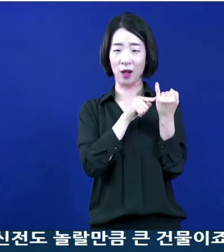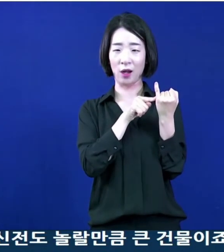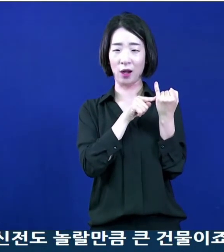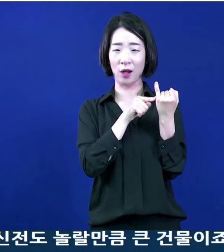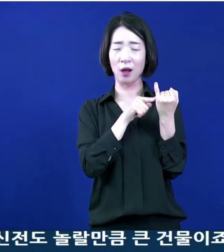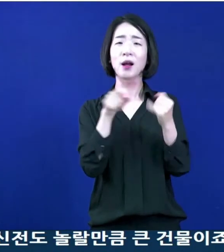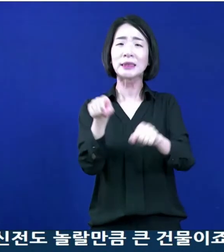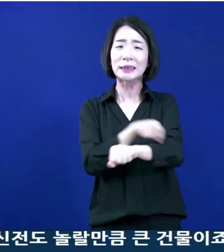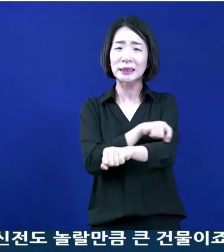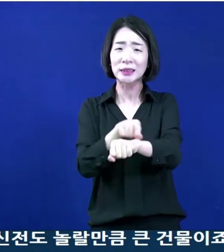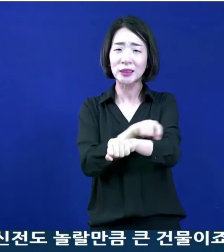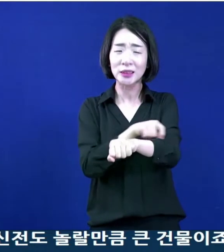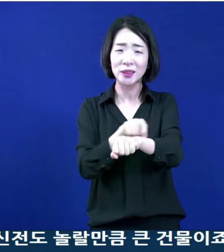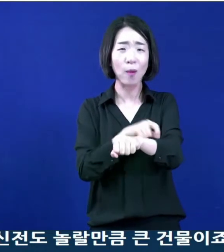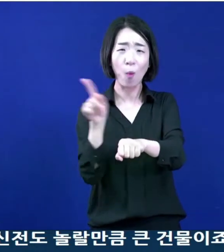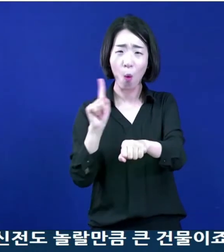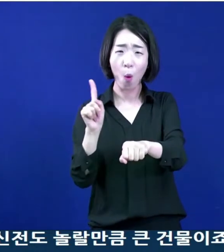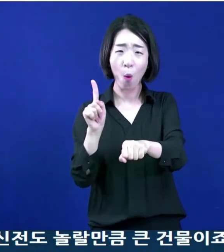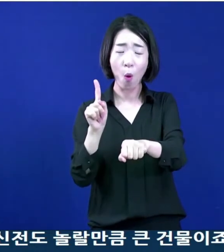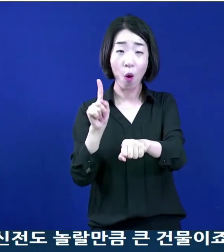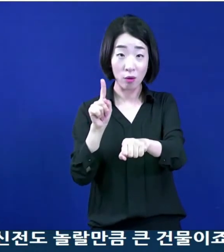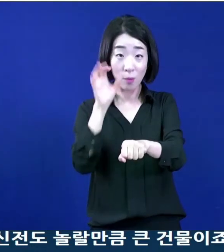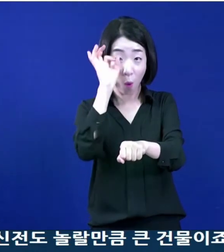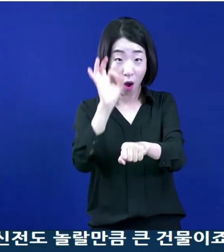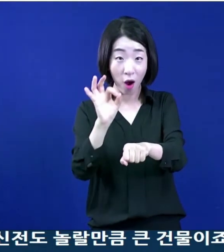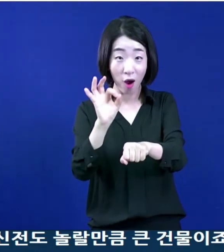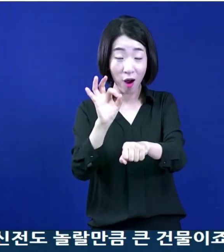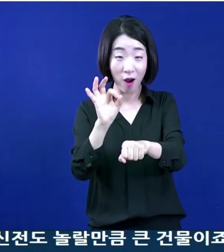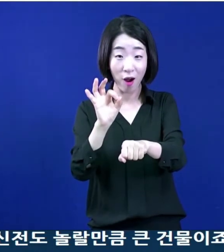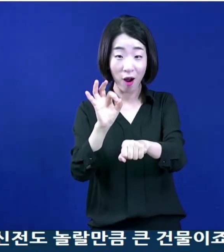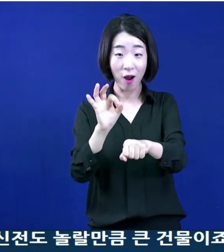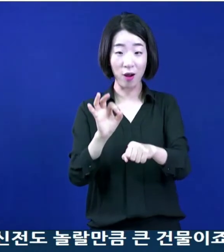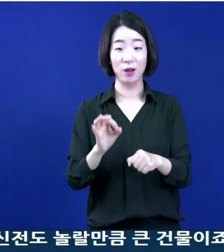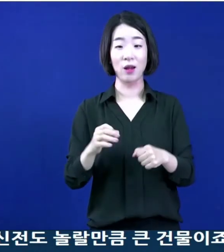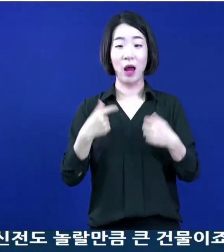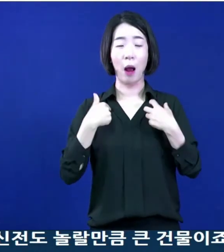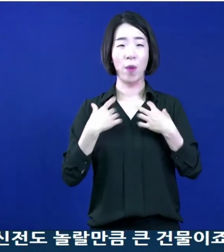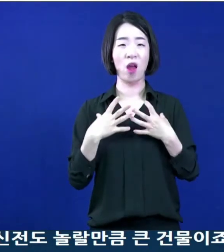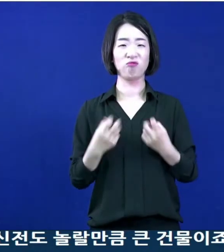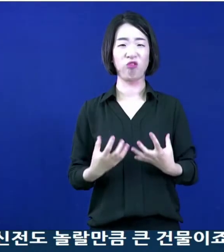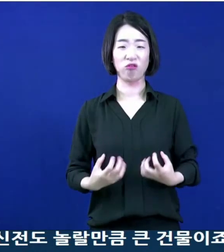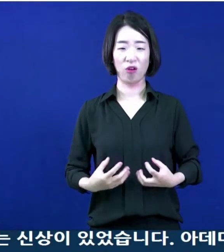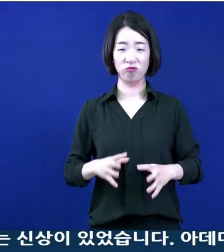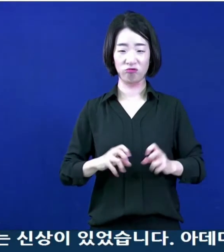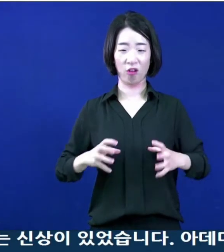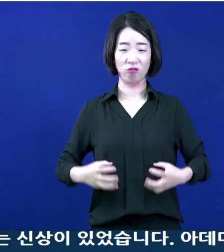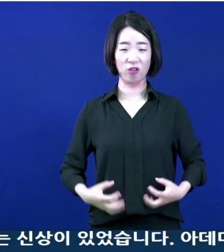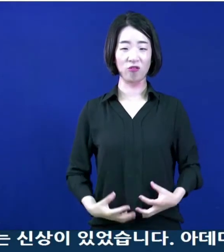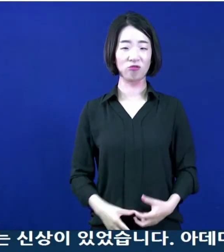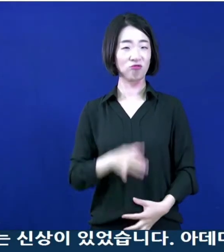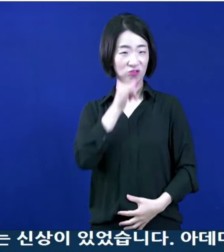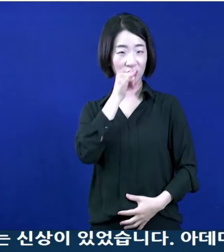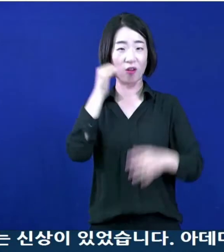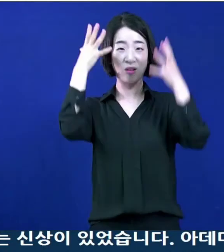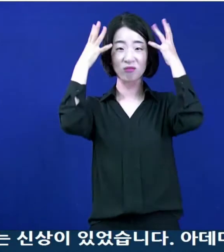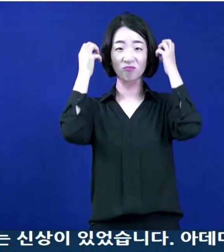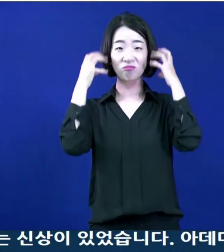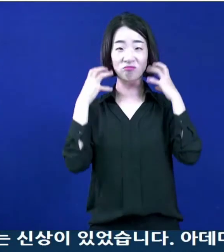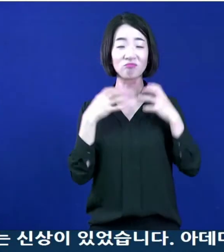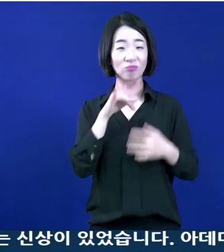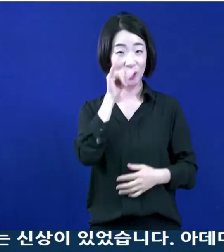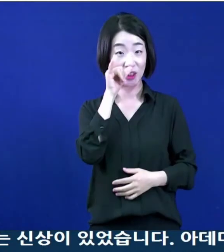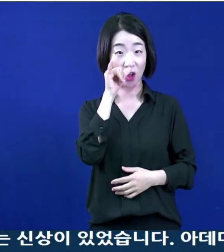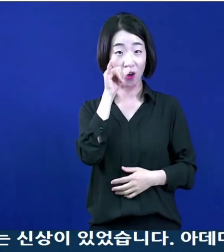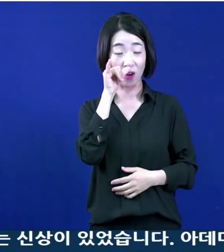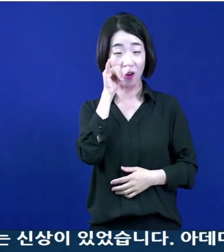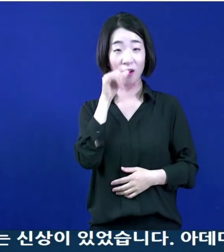저거 특징 여러분 보이죠? 이렇게 뭐 앞에 주렁주렁 달린 게 쭉 있습니다. 이제